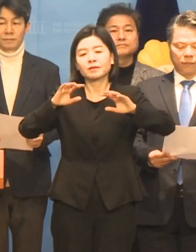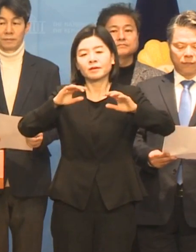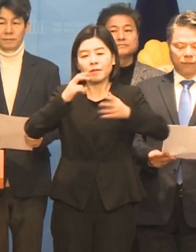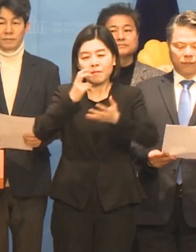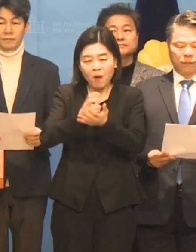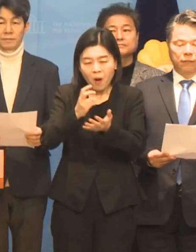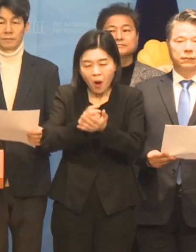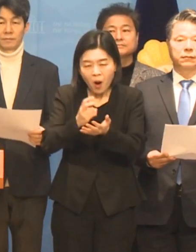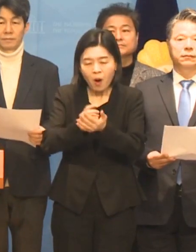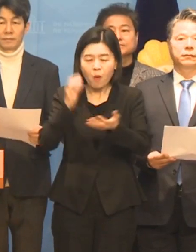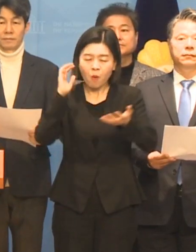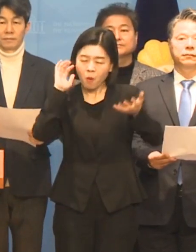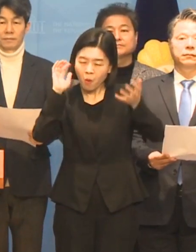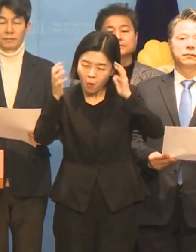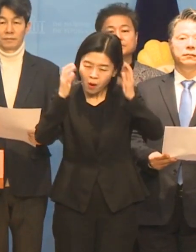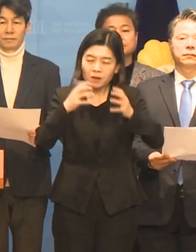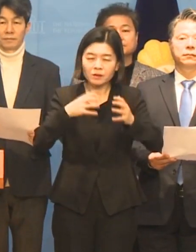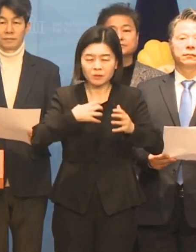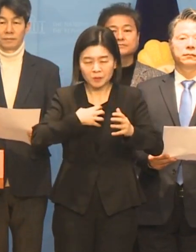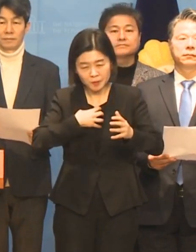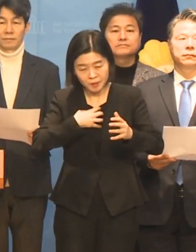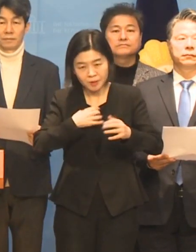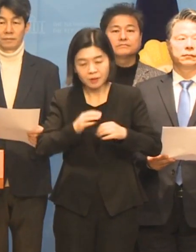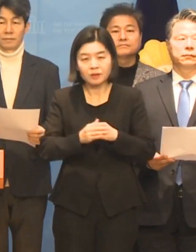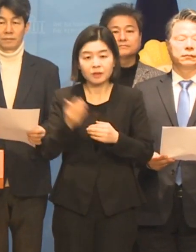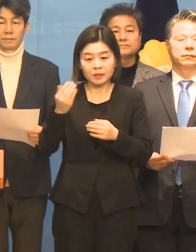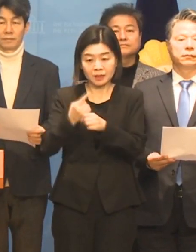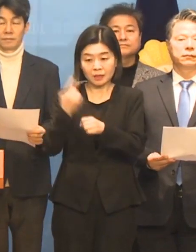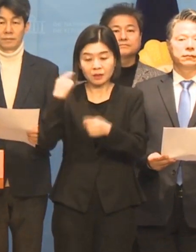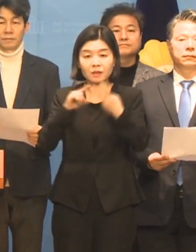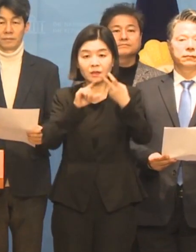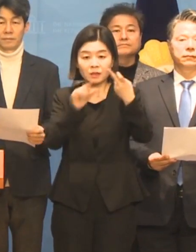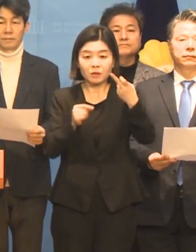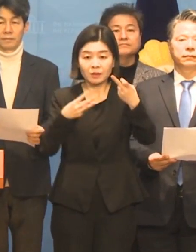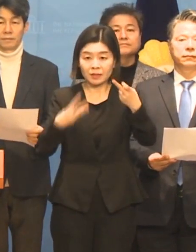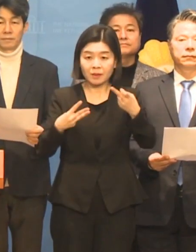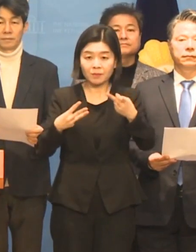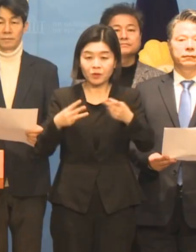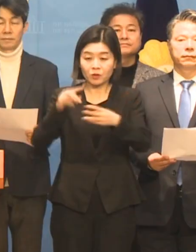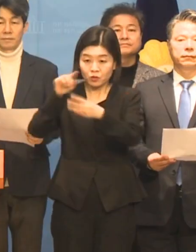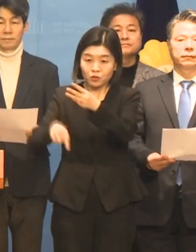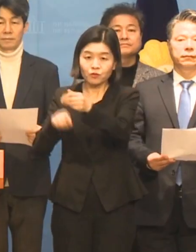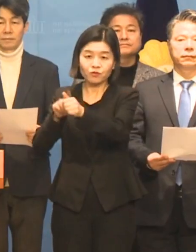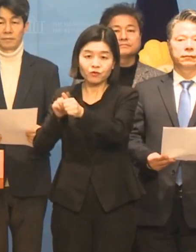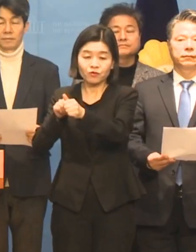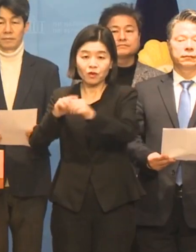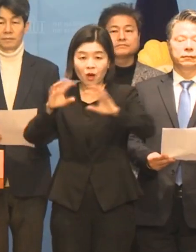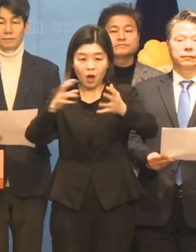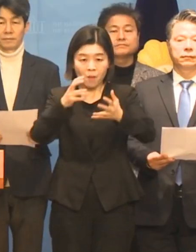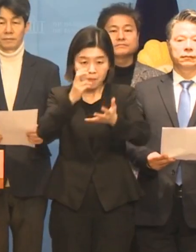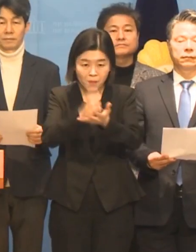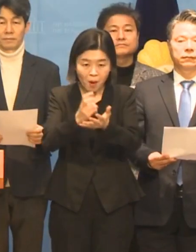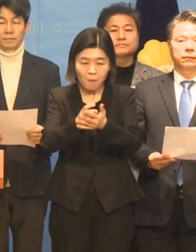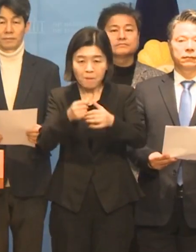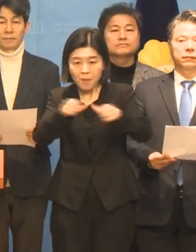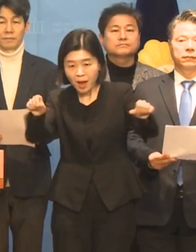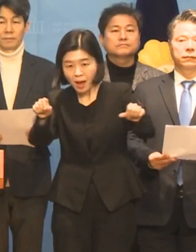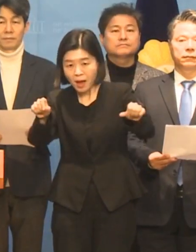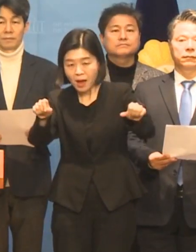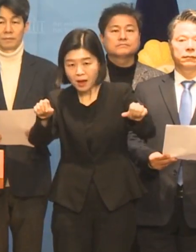놓여 있습니다. 지난해 12월 3일 윤석열은 헌법을 파기하는 위헌